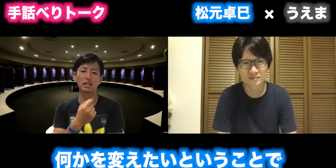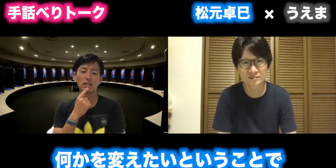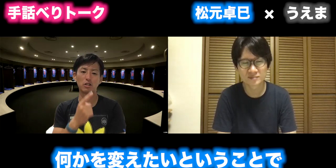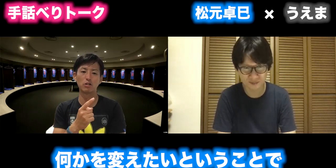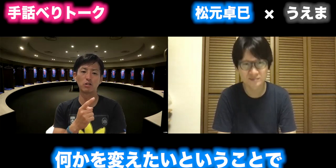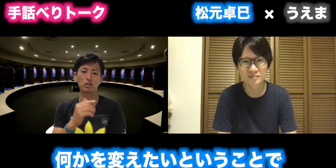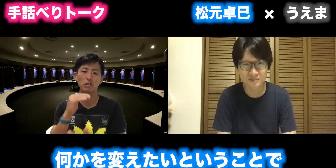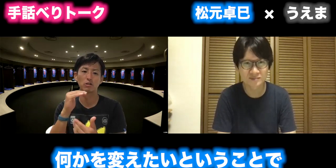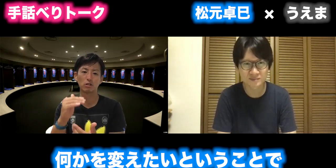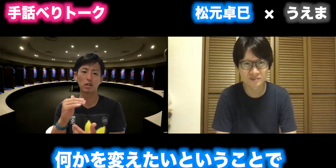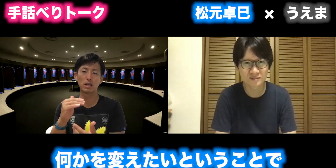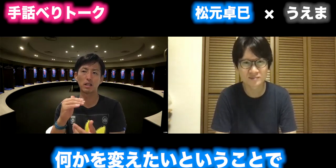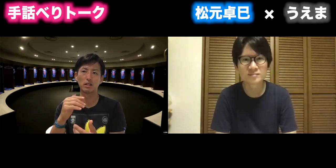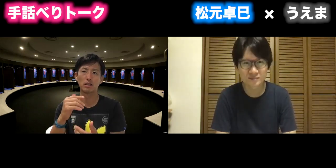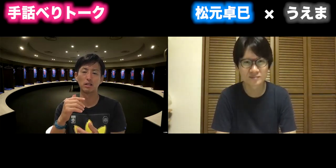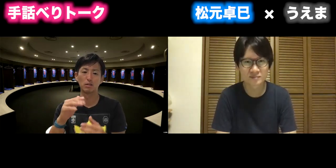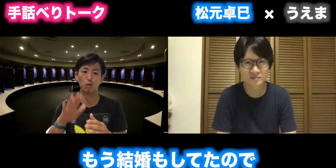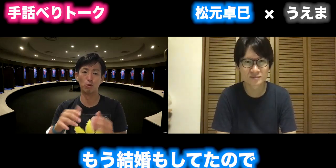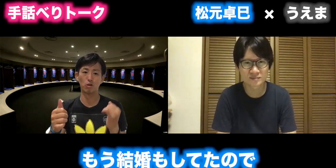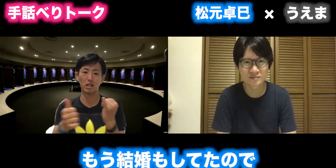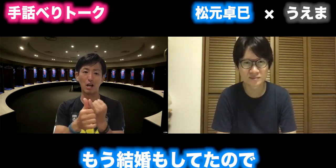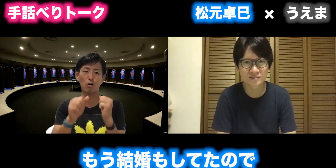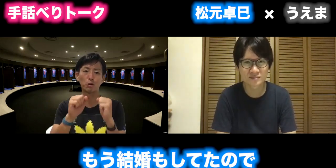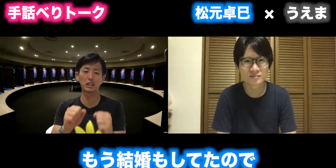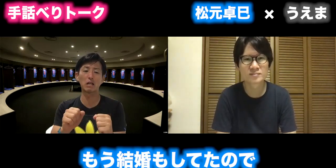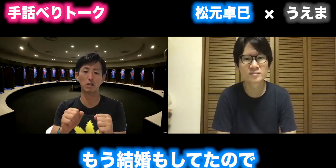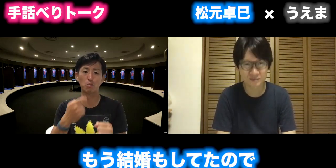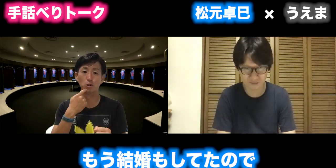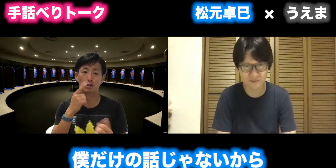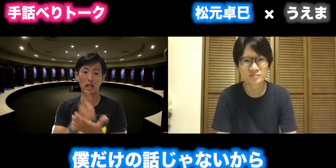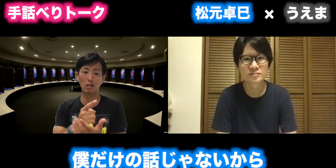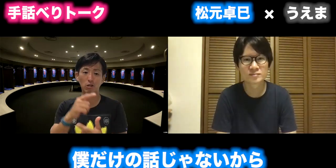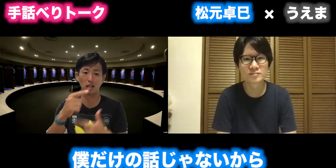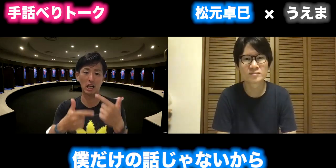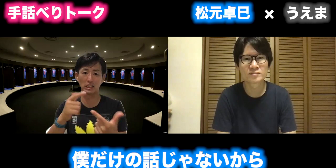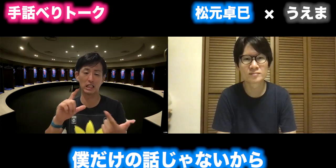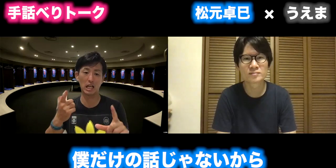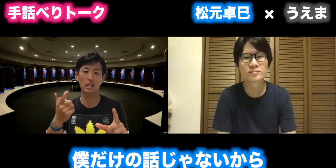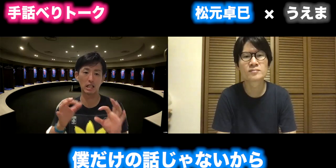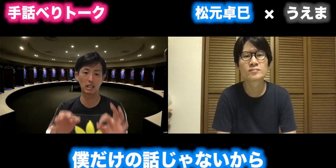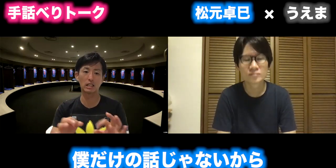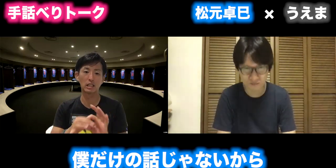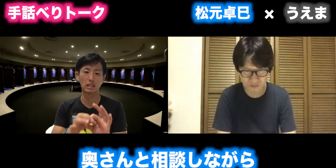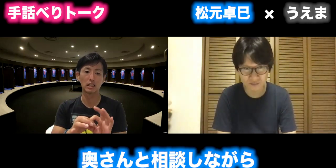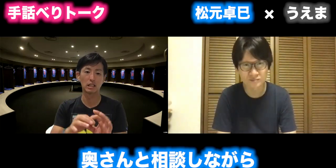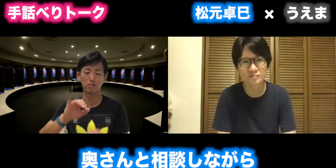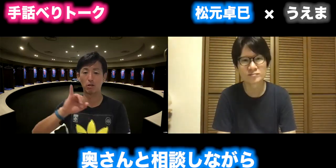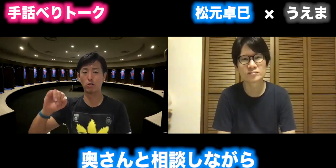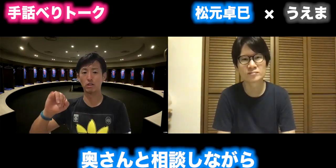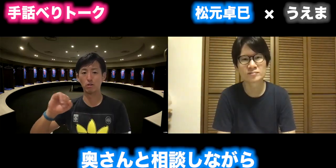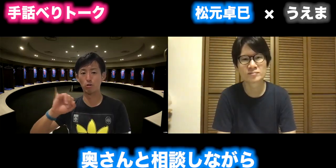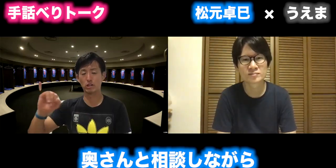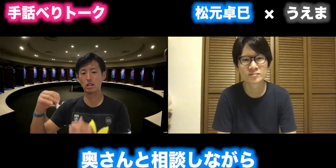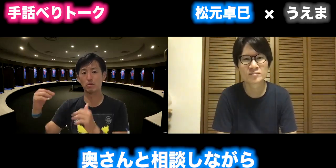たいっていう音でまぁもう結構もしたので僕だけの話じゃないからば